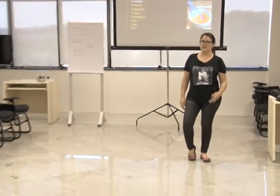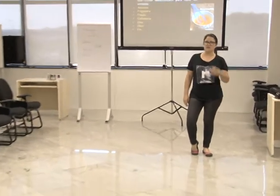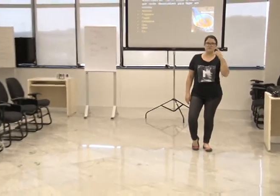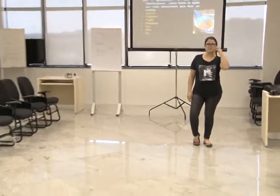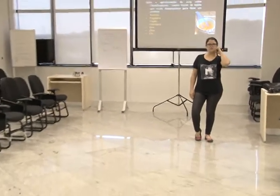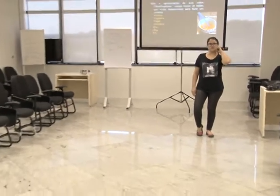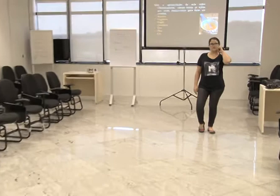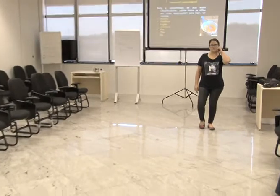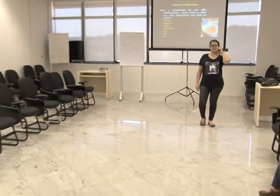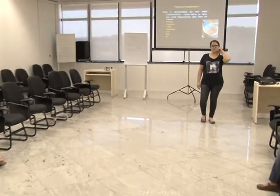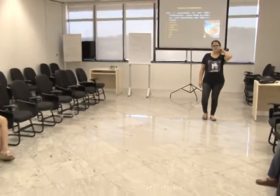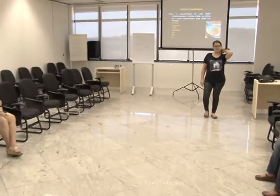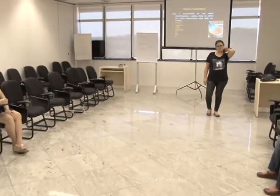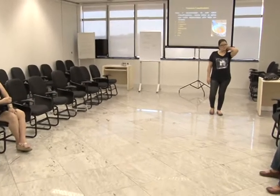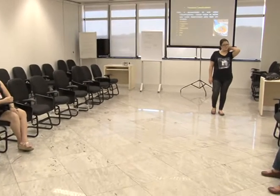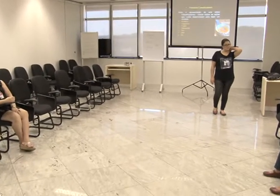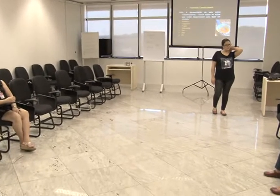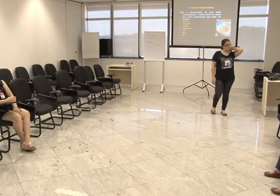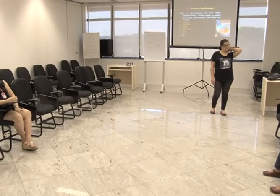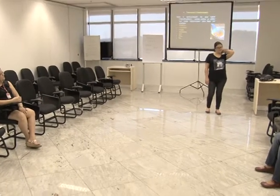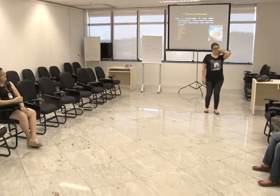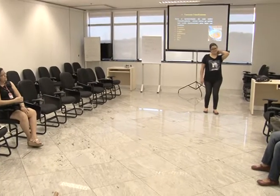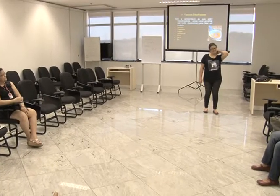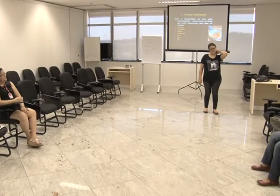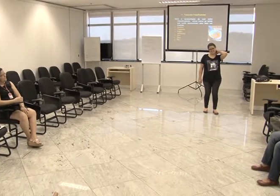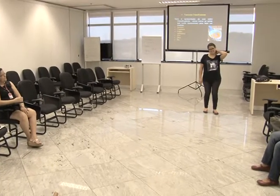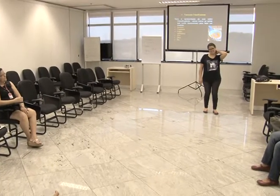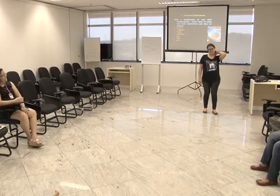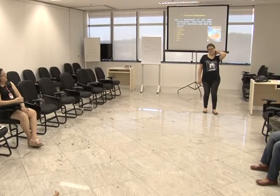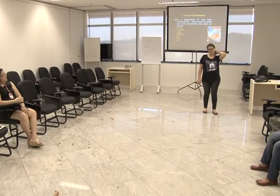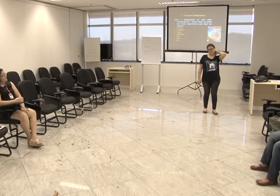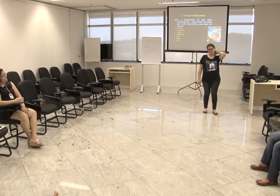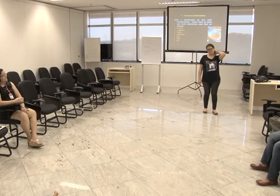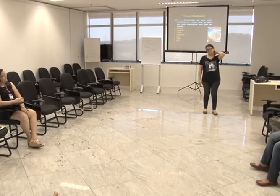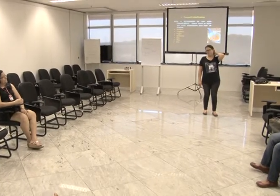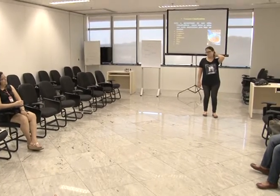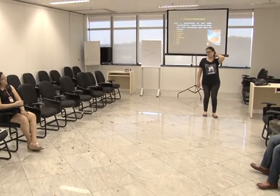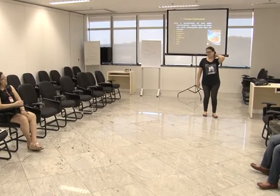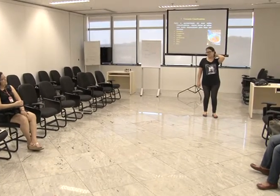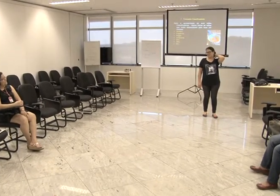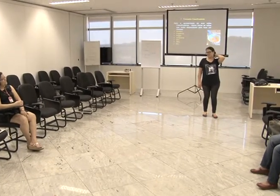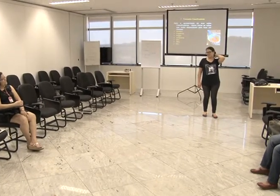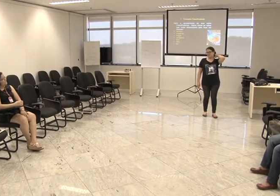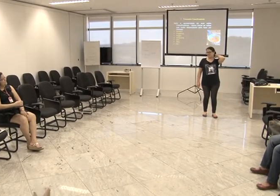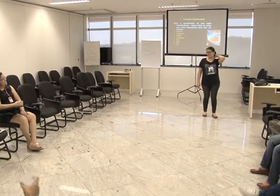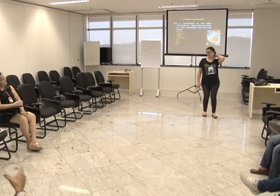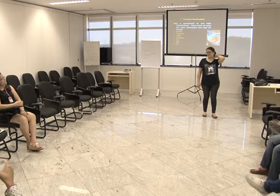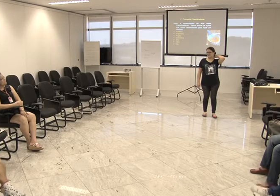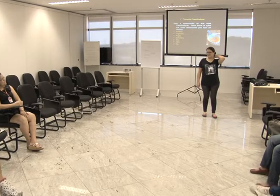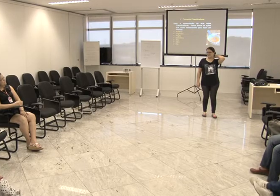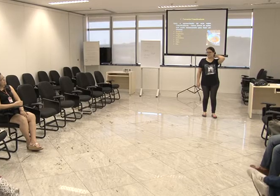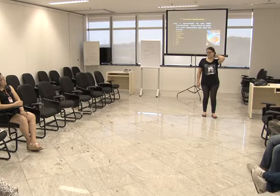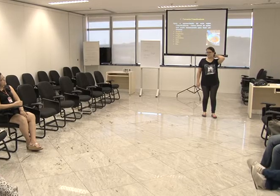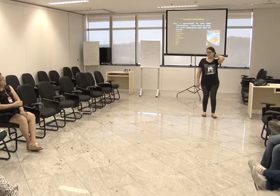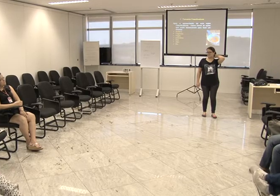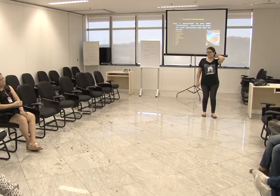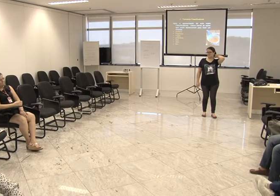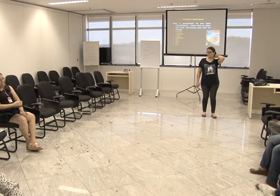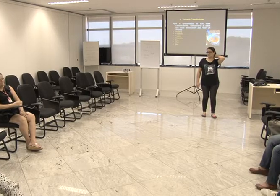tinha um monte de normativo que um coisa ou outro, eu falei, não, Eu falava assim, TST não.